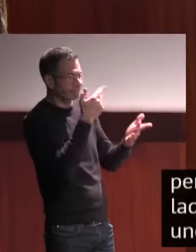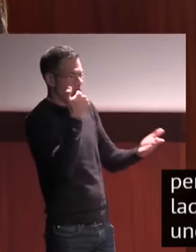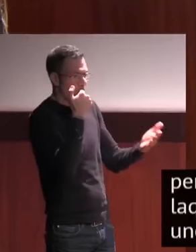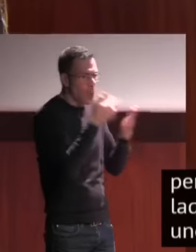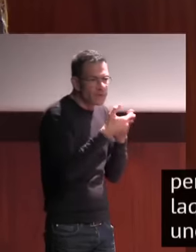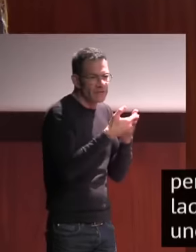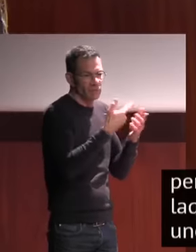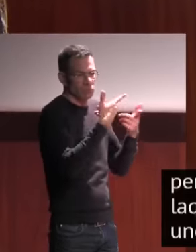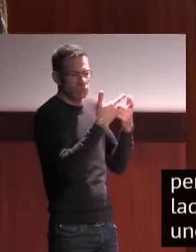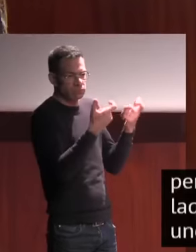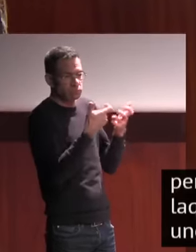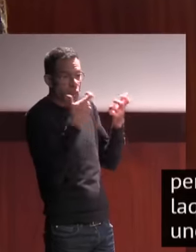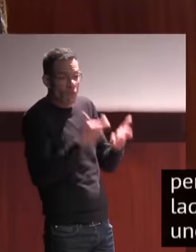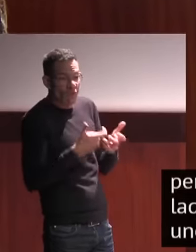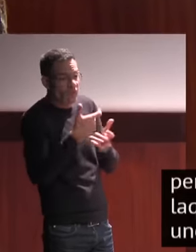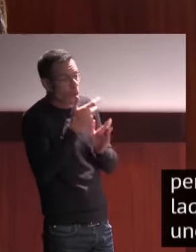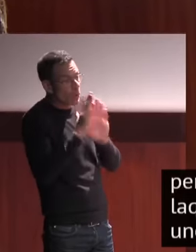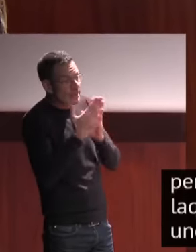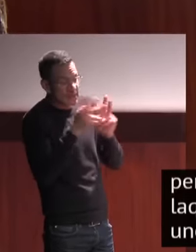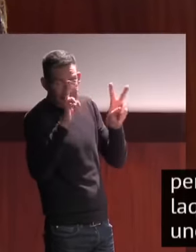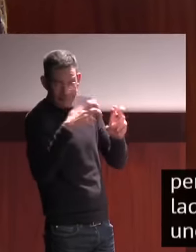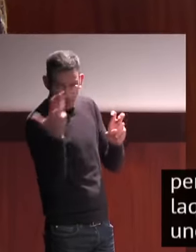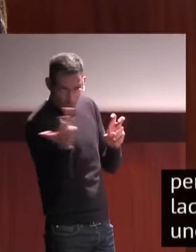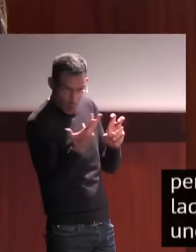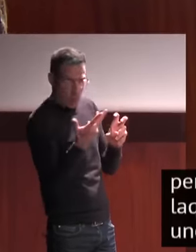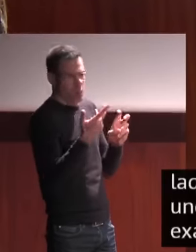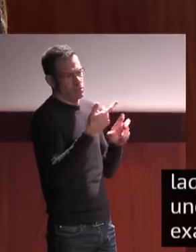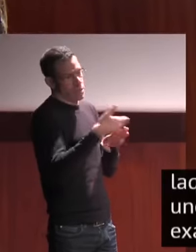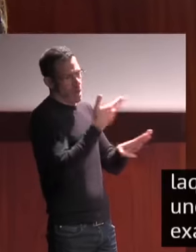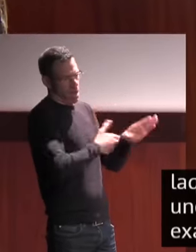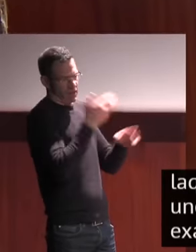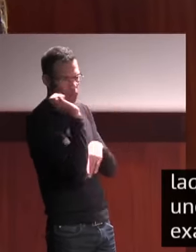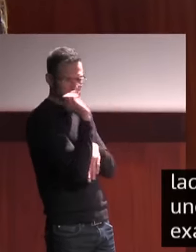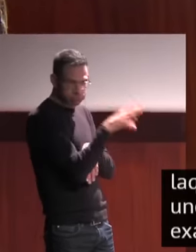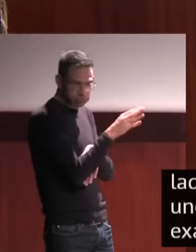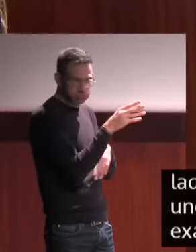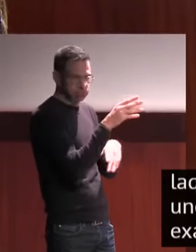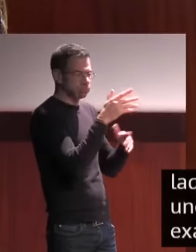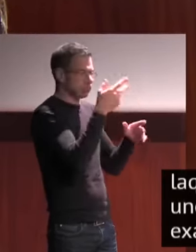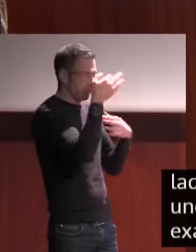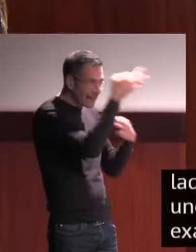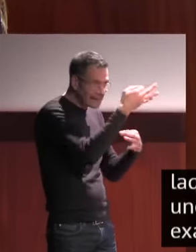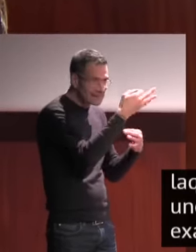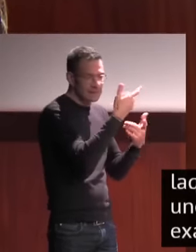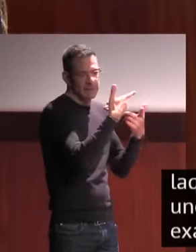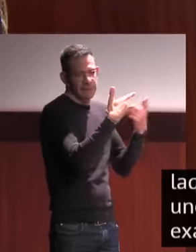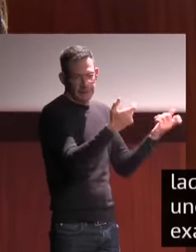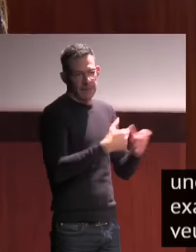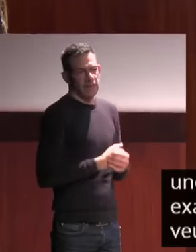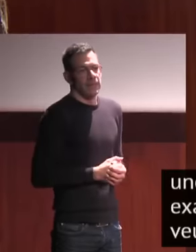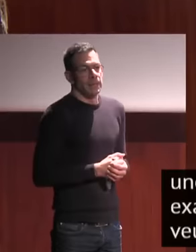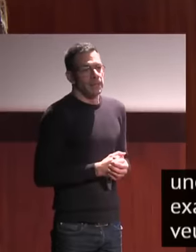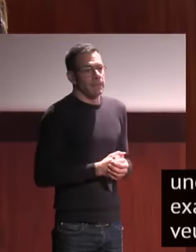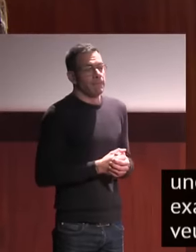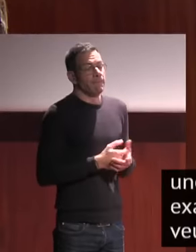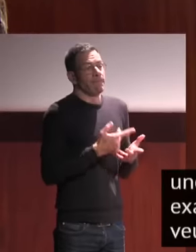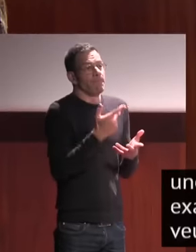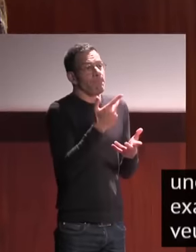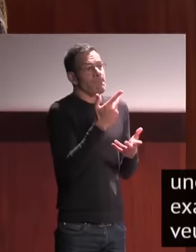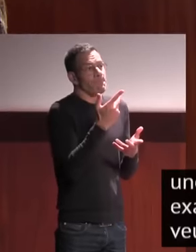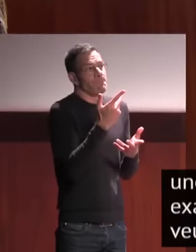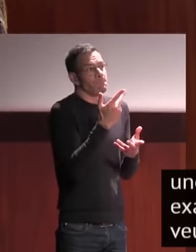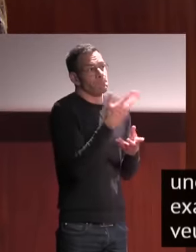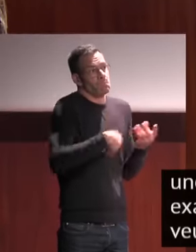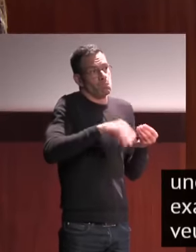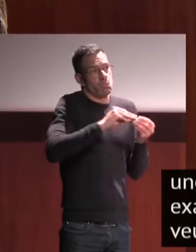noms des bouquins qu'ils veulent voir, des documents qu'ils veulent examiner. Le seul travail en plus que